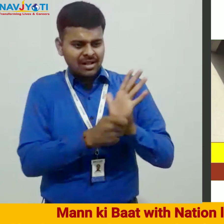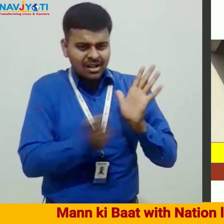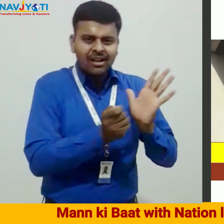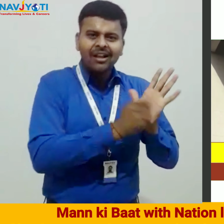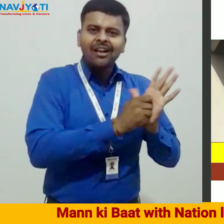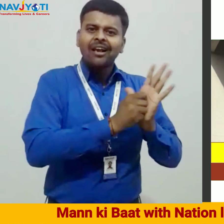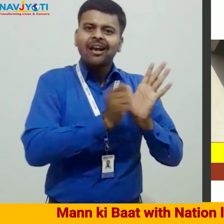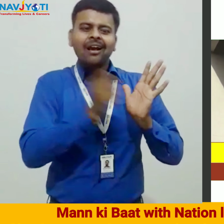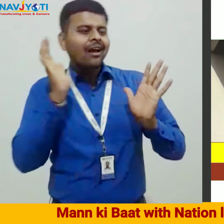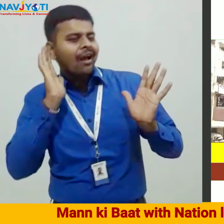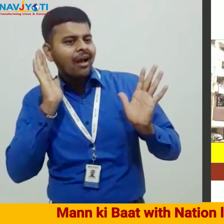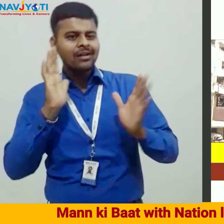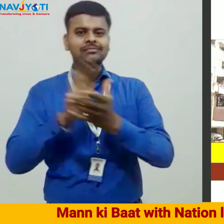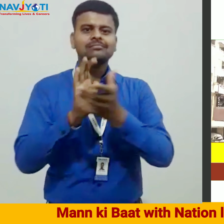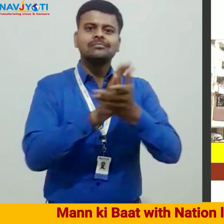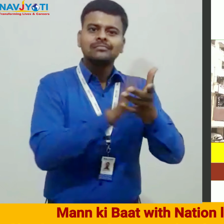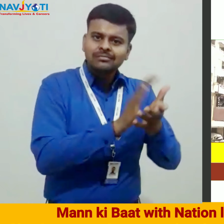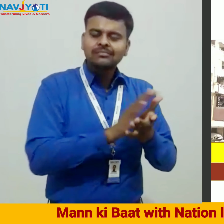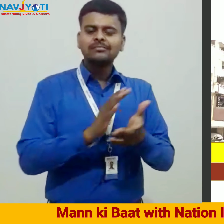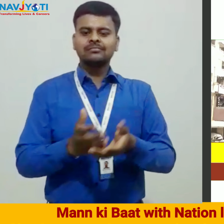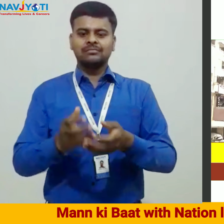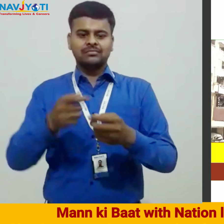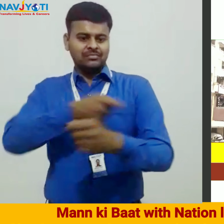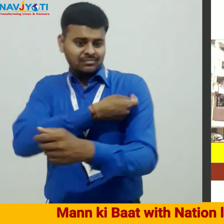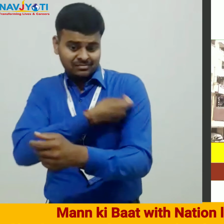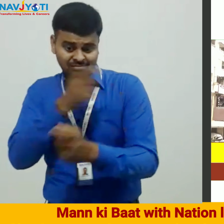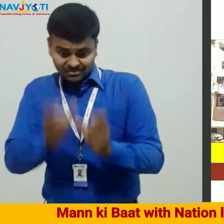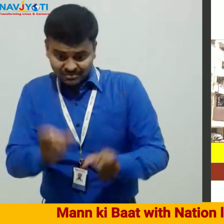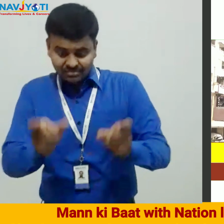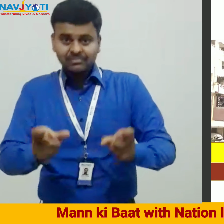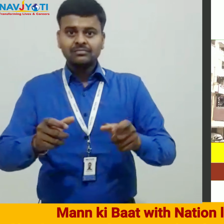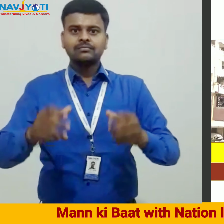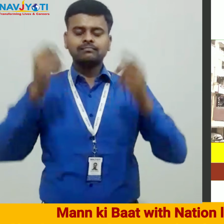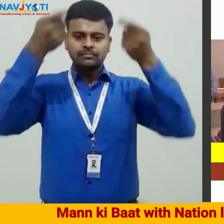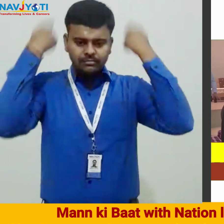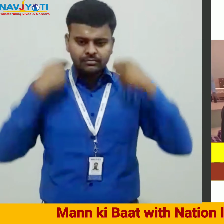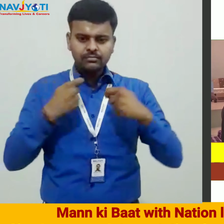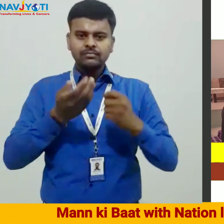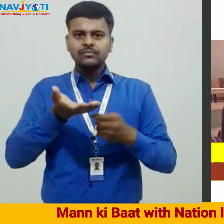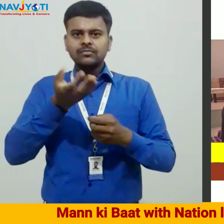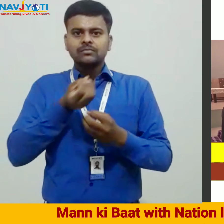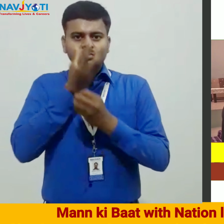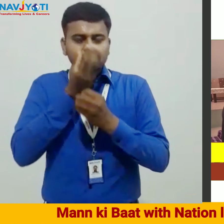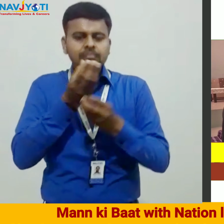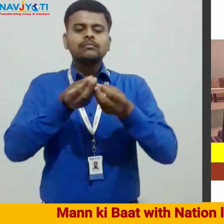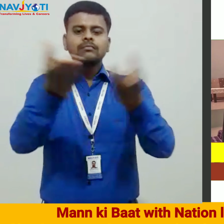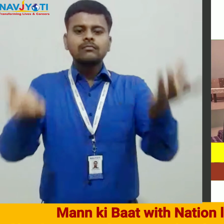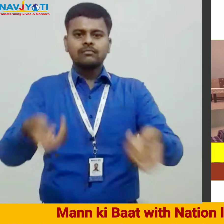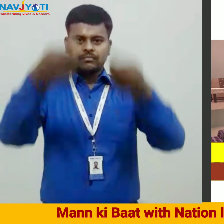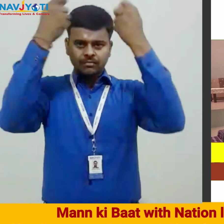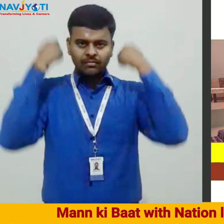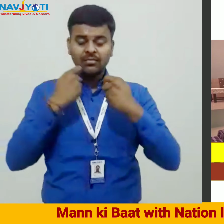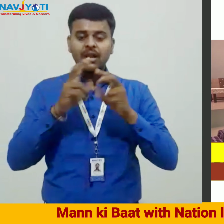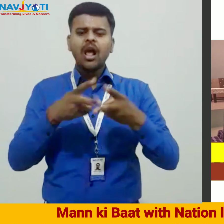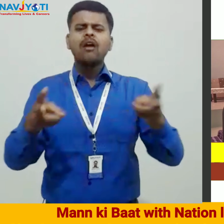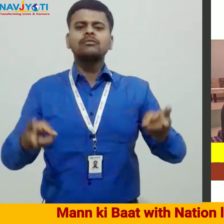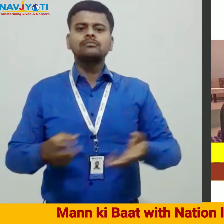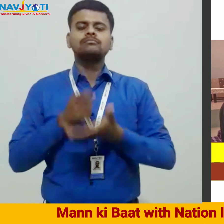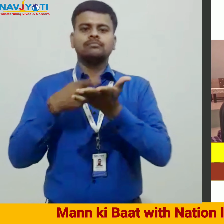को जन्म दिया, जिस जज्बे से देशवासियों ने कुछ न कुछ करने की ठान